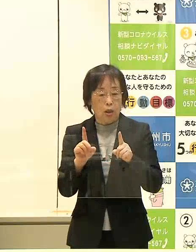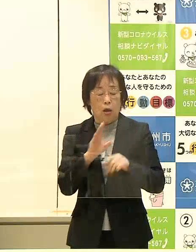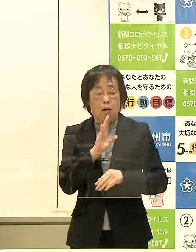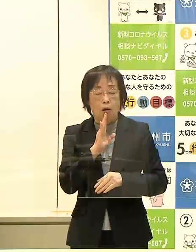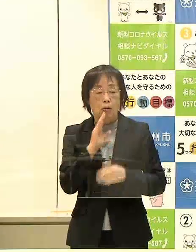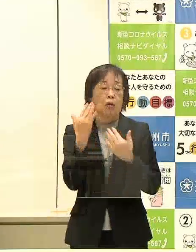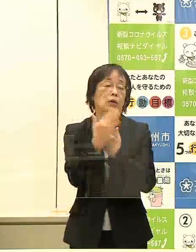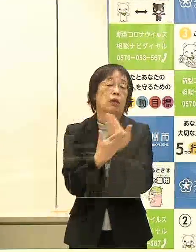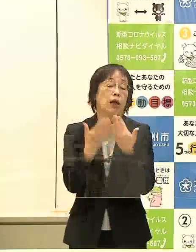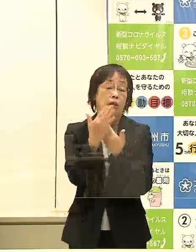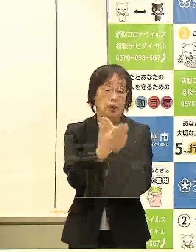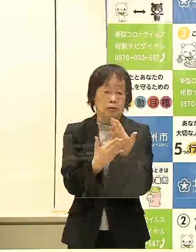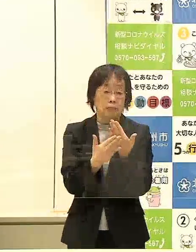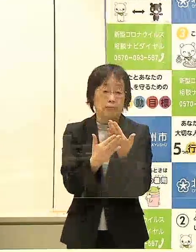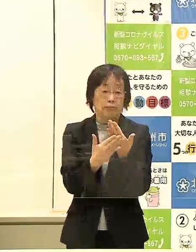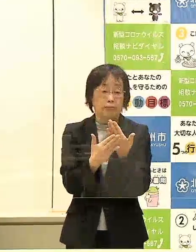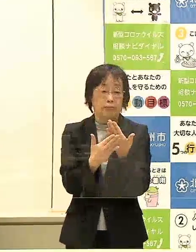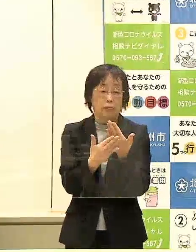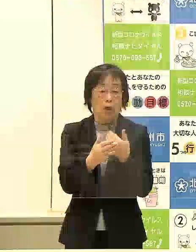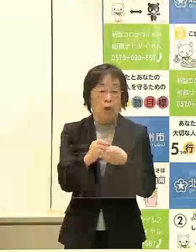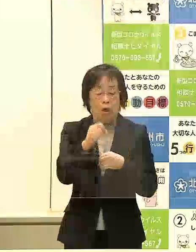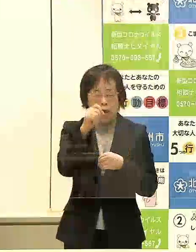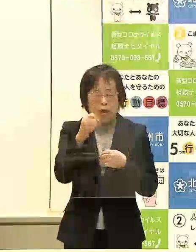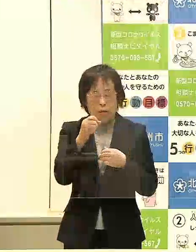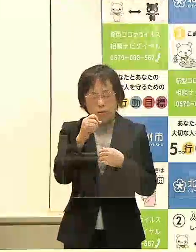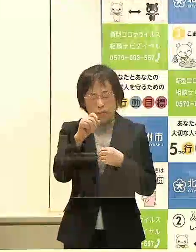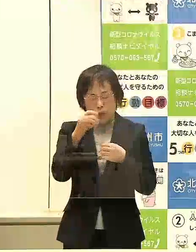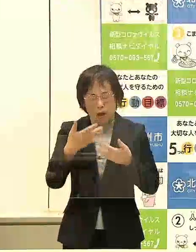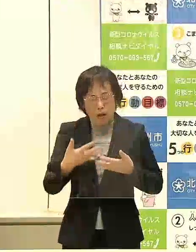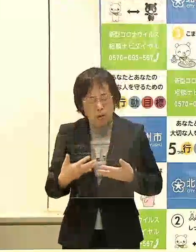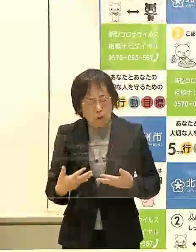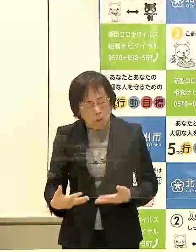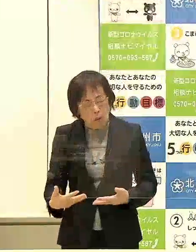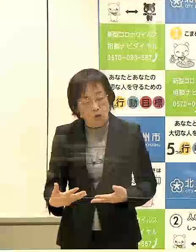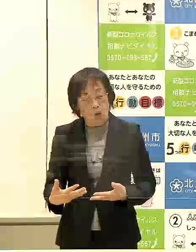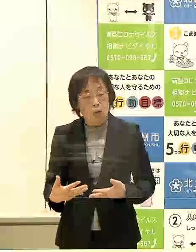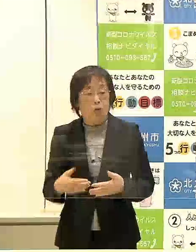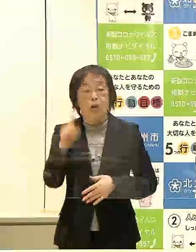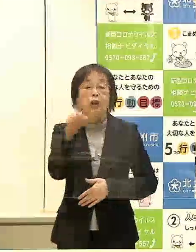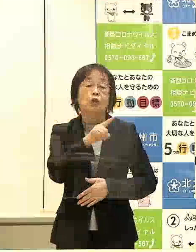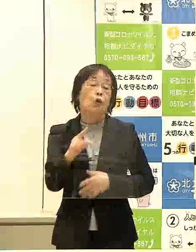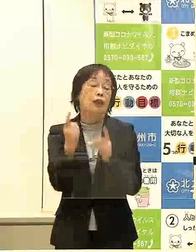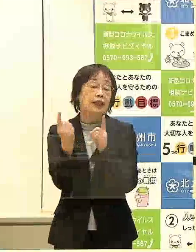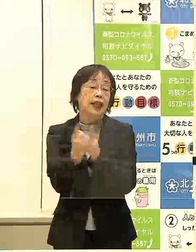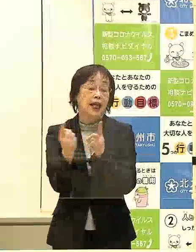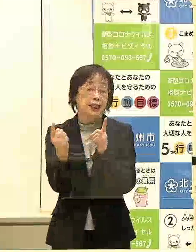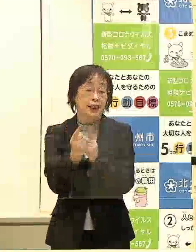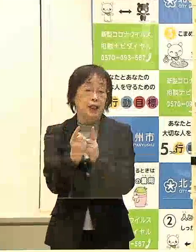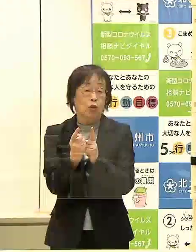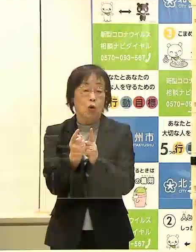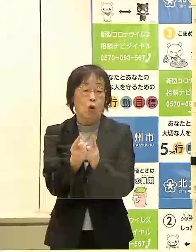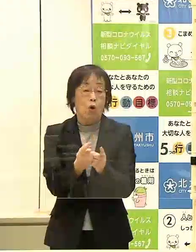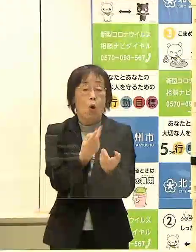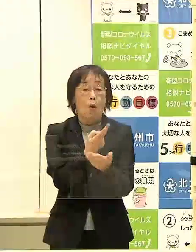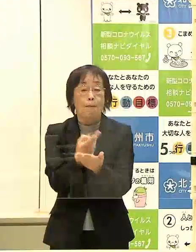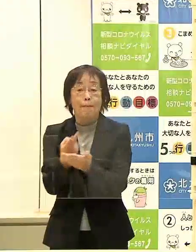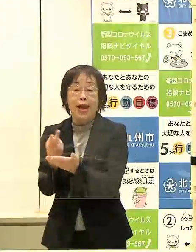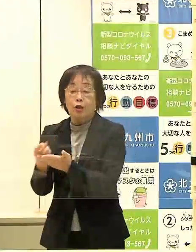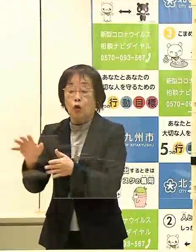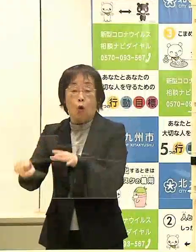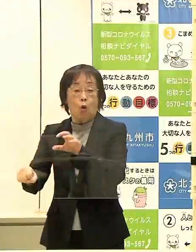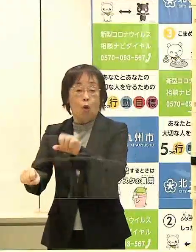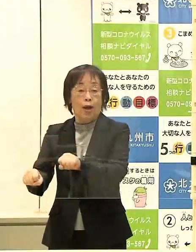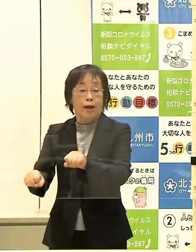ますその重症者のためのですね行商の角福尾系の場合ですねかなり